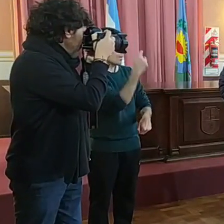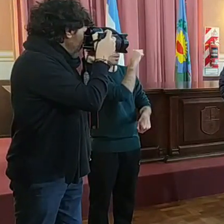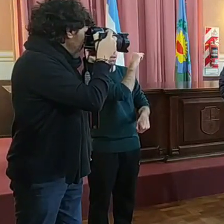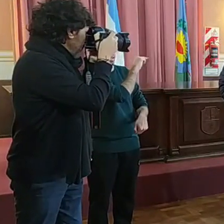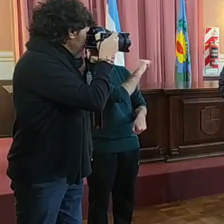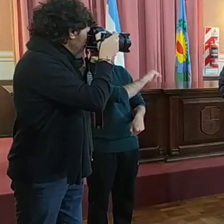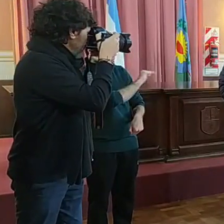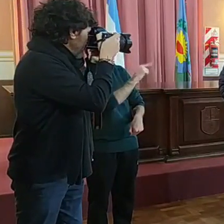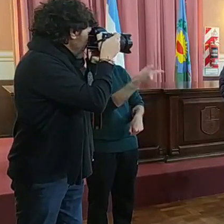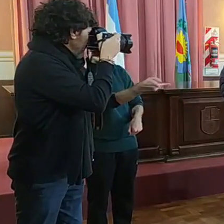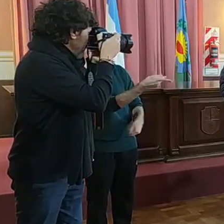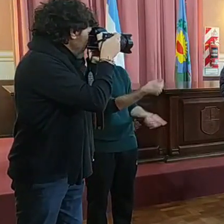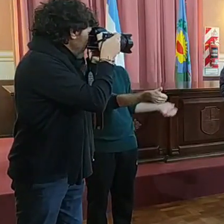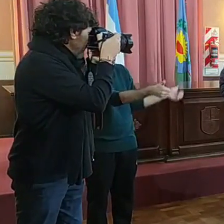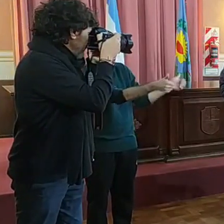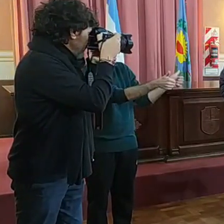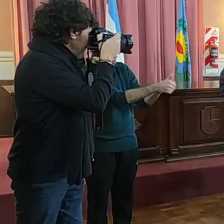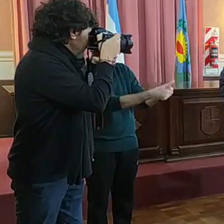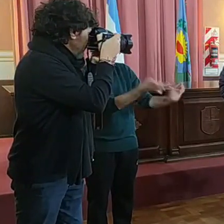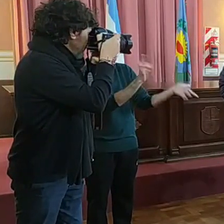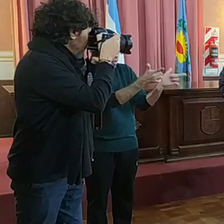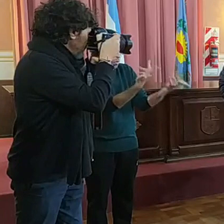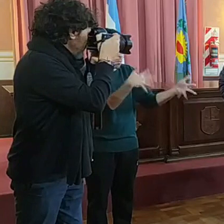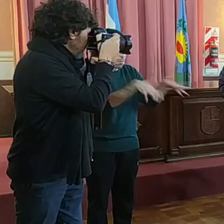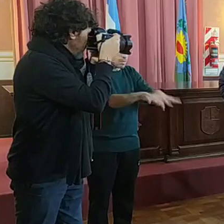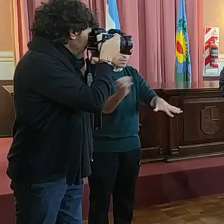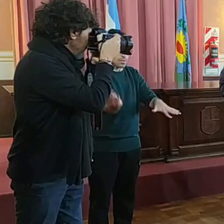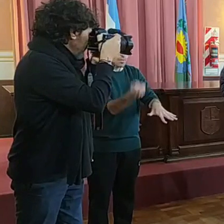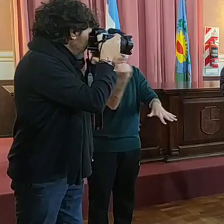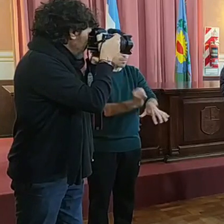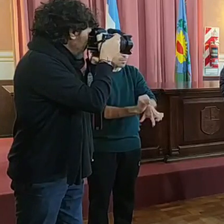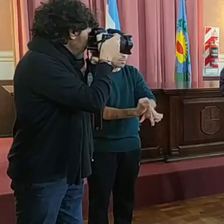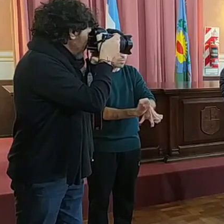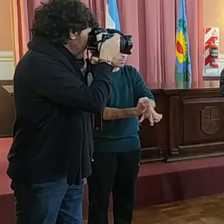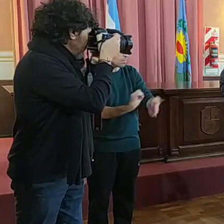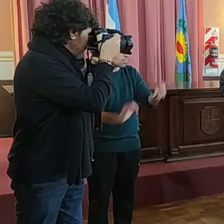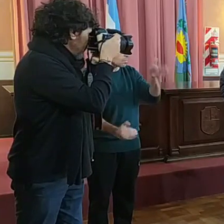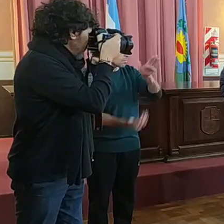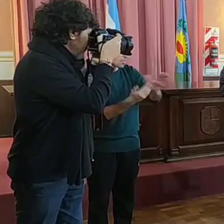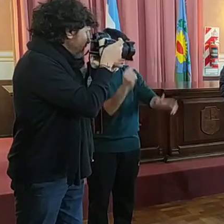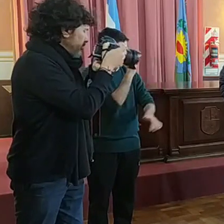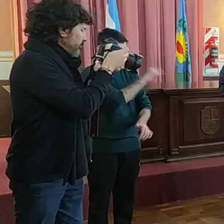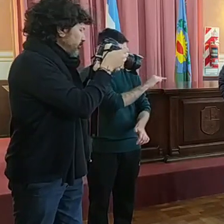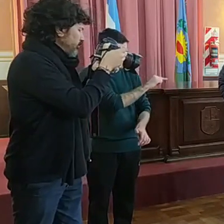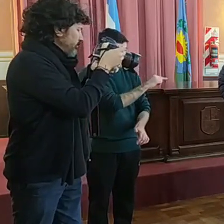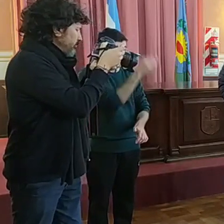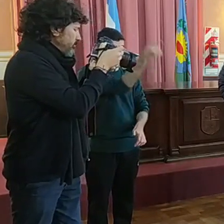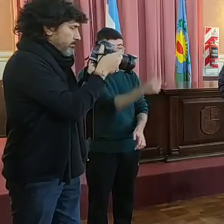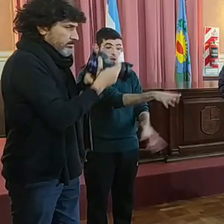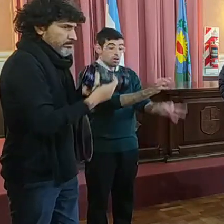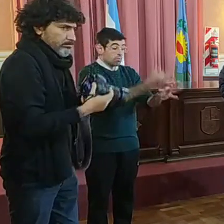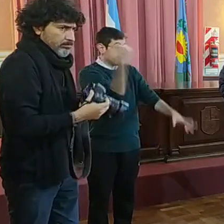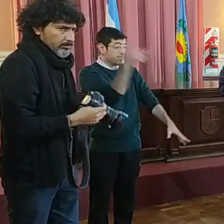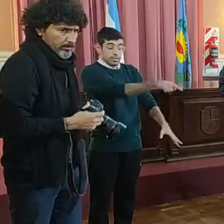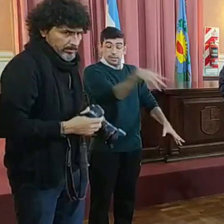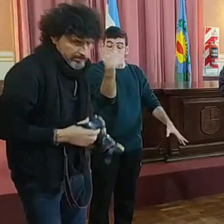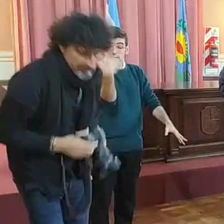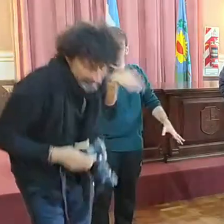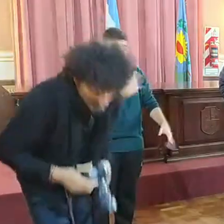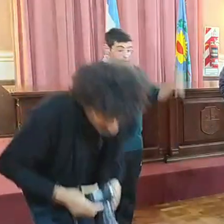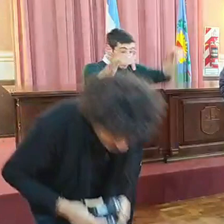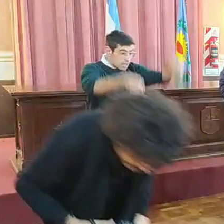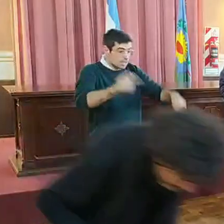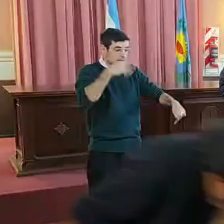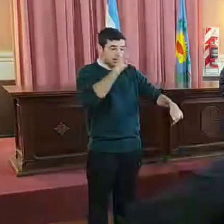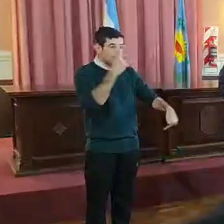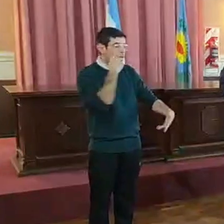momento muy importante, ¿no? Ser invitado por tan ilustre persona que tenemos acá en San Pedro y